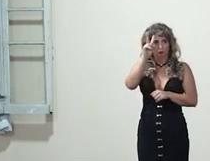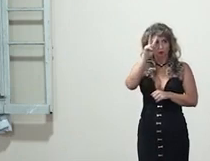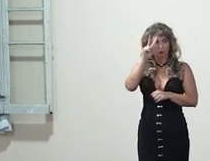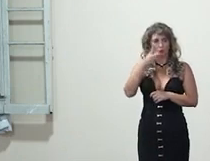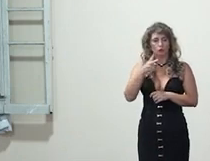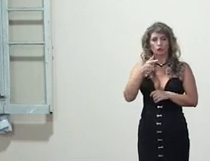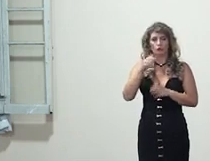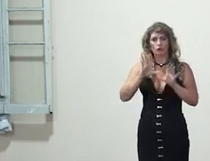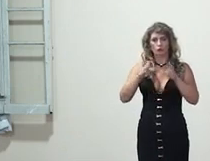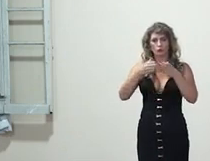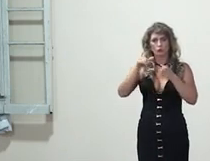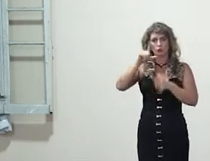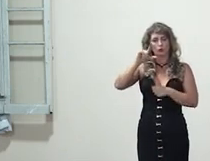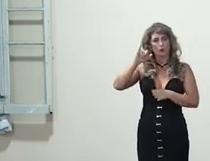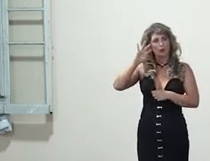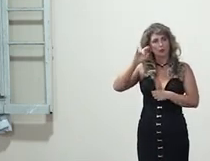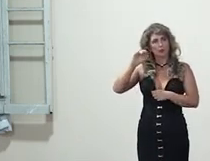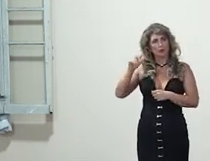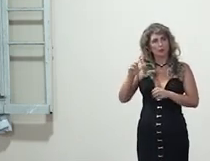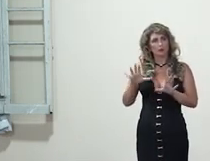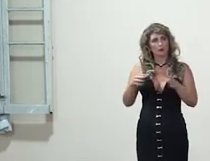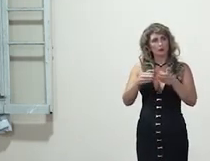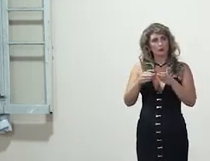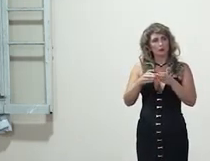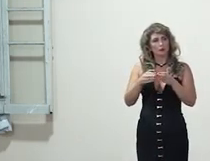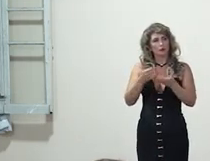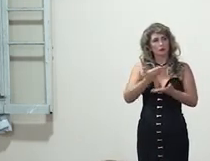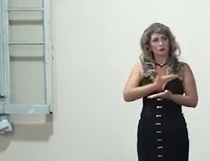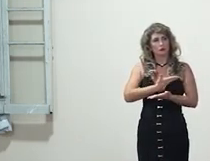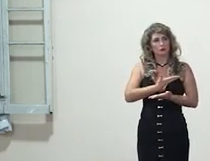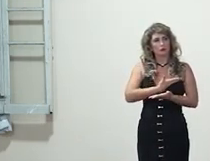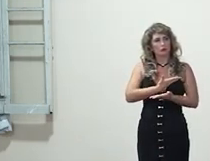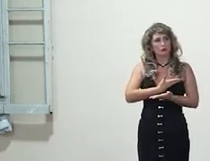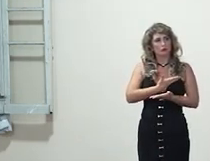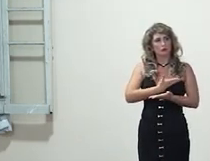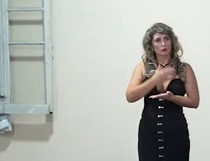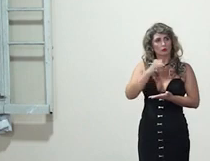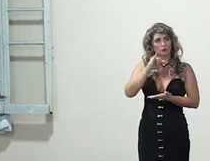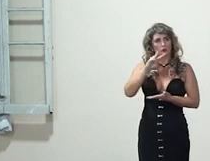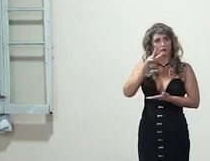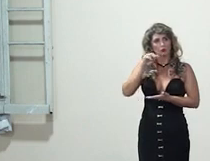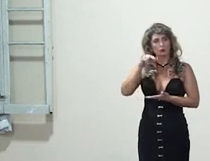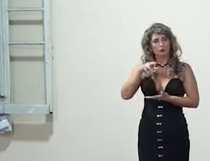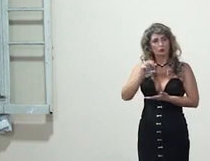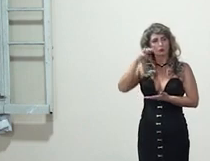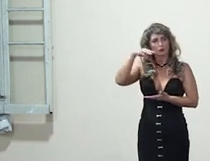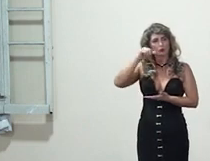Leandro, do Grupo Literário. Nós estamos amigos mesmos, o Ivan, o Almeida, o